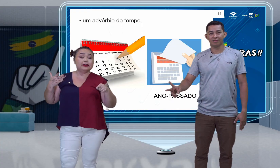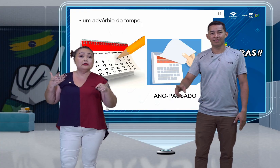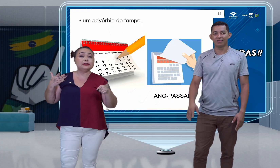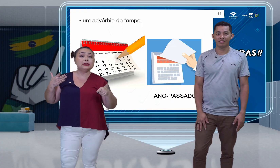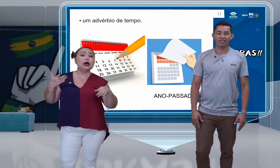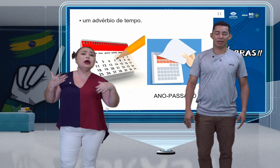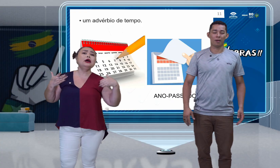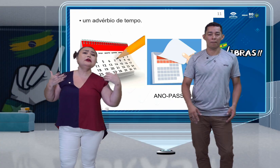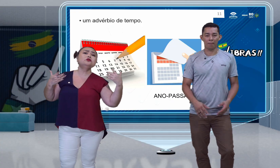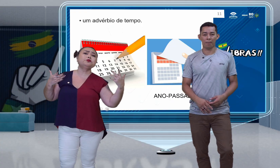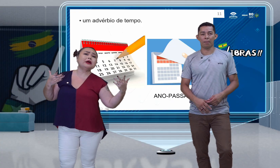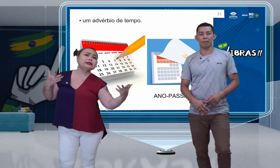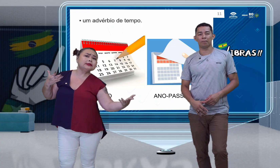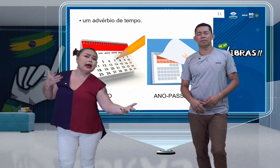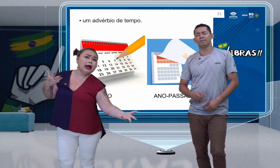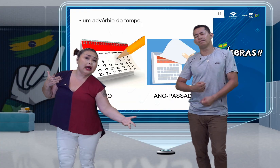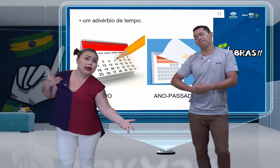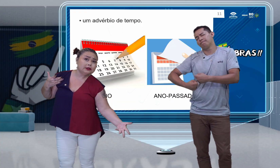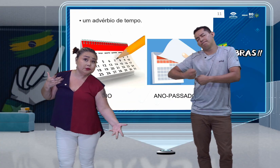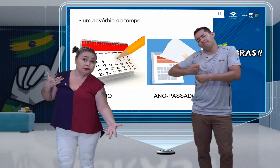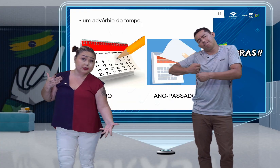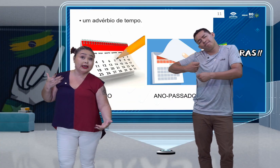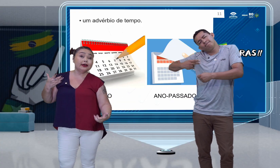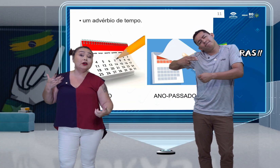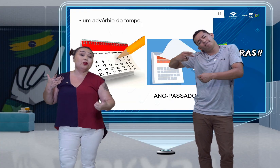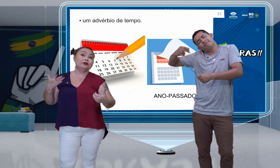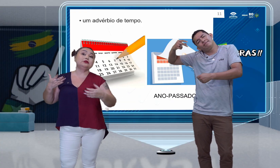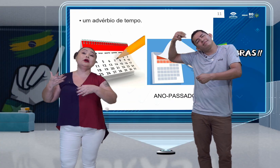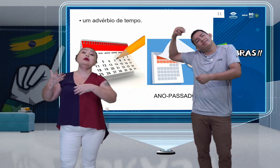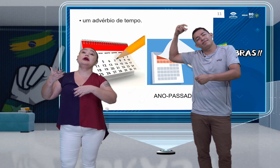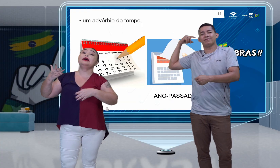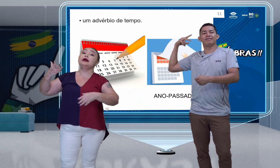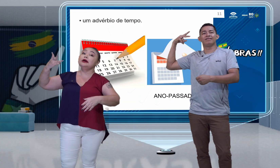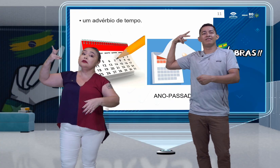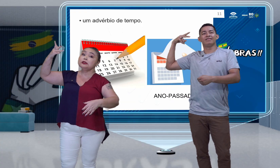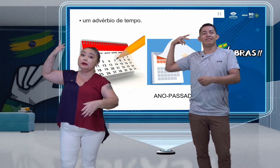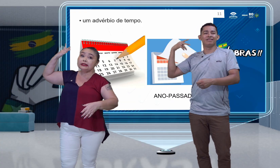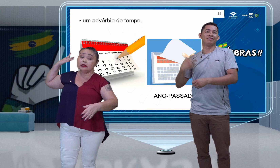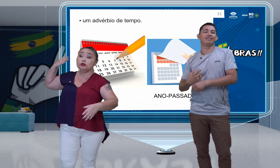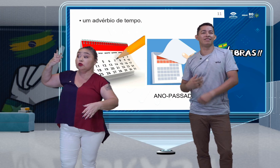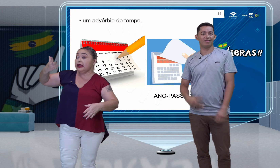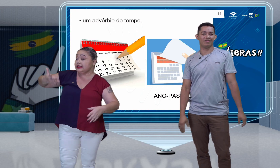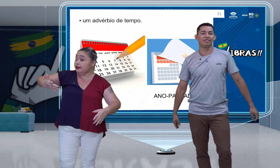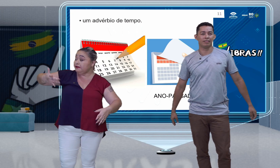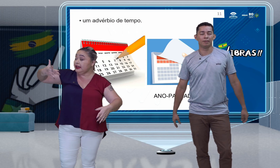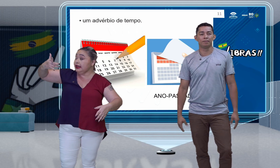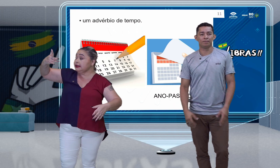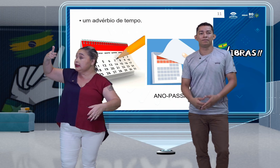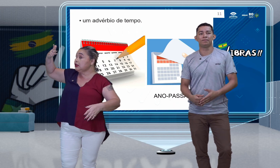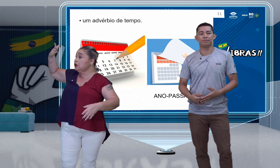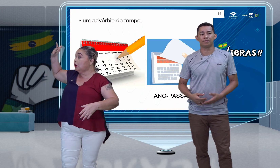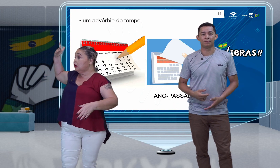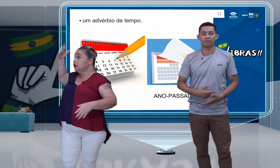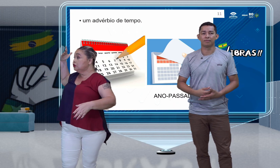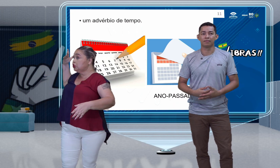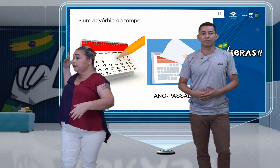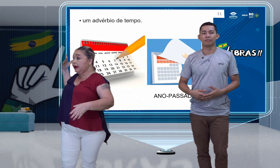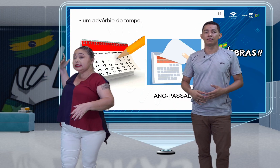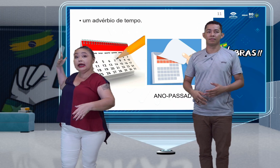falando assim, anos passados, né? Então, anos passados. Eu estou nessa referência aqui, ó, de